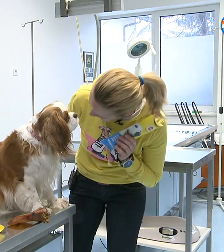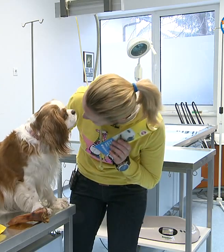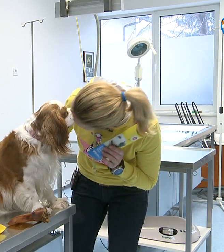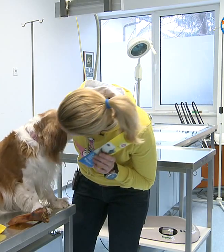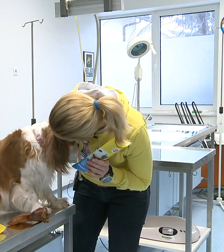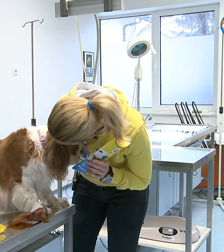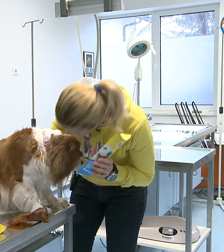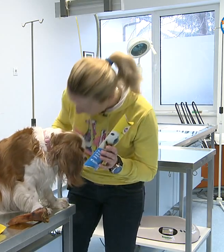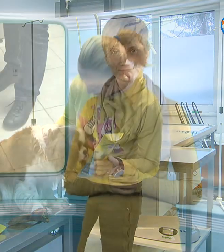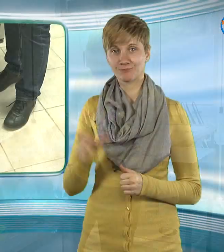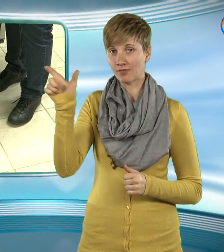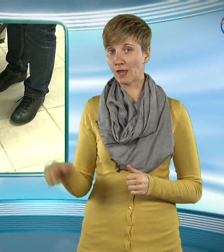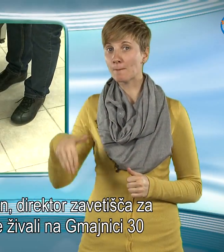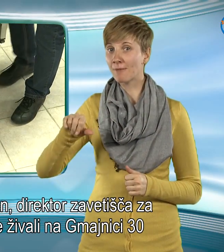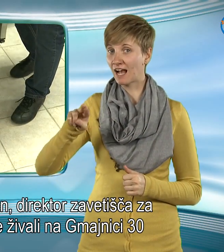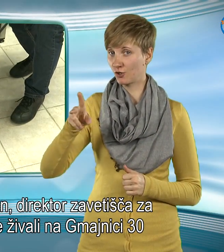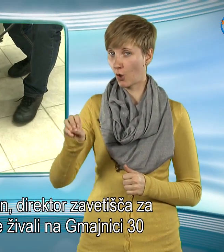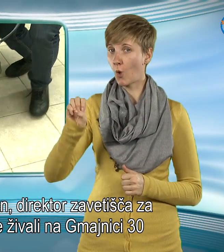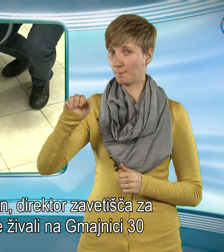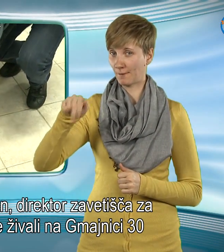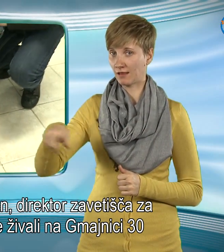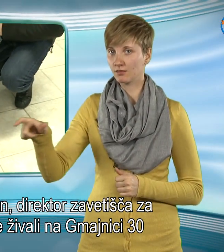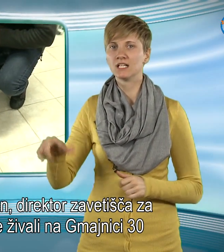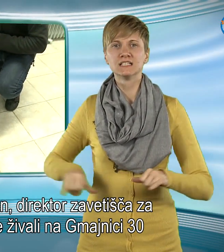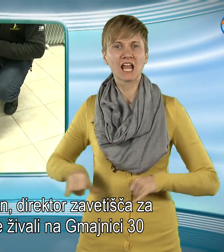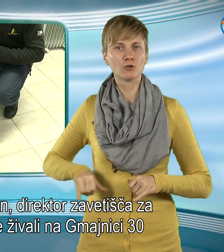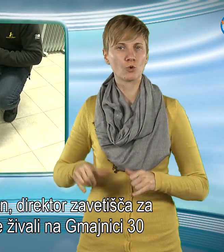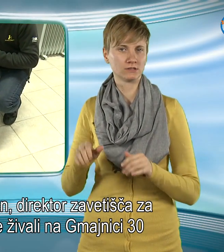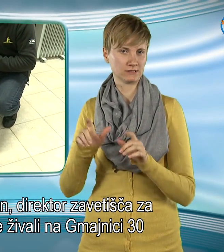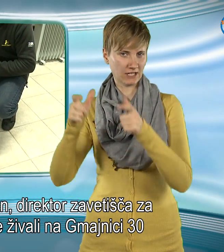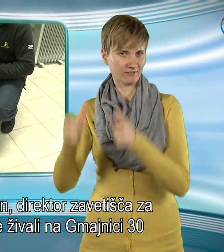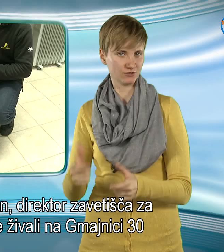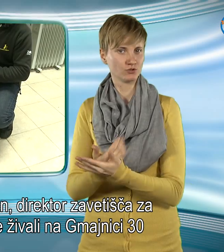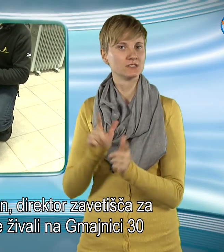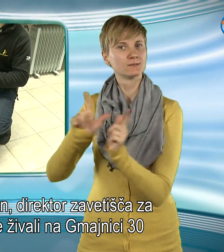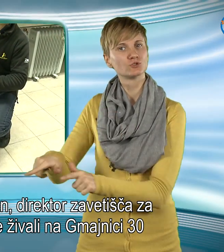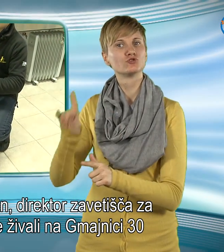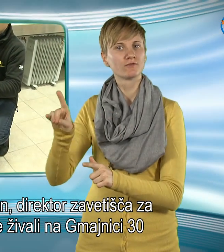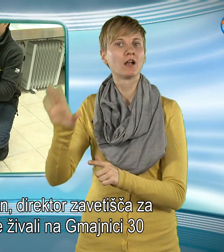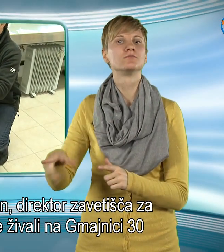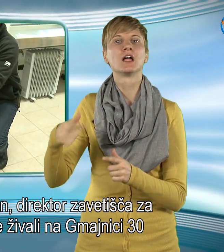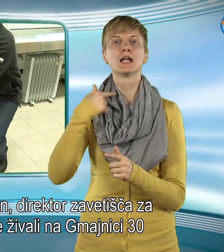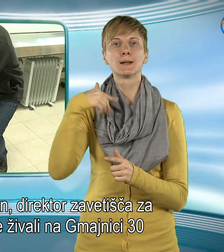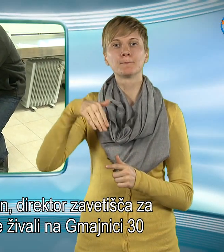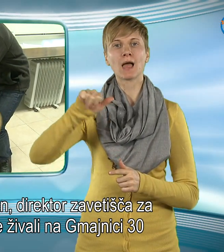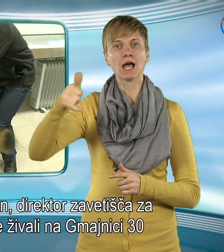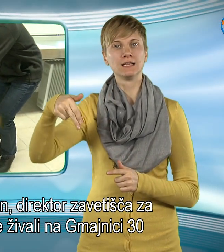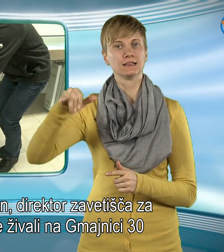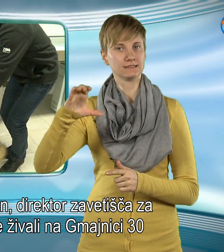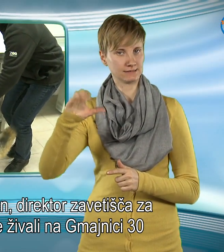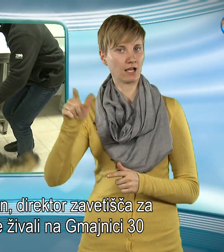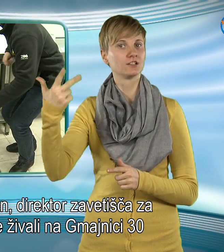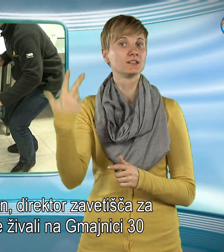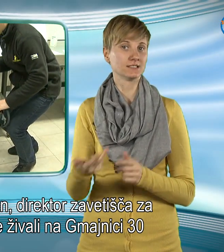Džema, daš enega ljubčka. Marko Oman, direktor zavetišča za zapuščene živali na Gmajnici 30